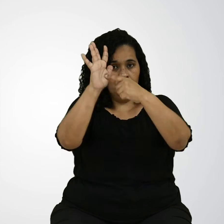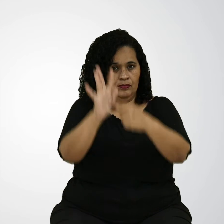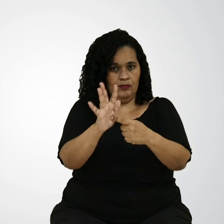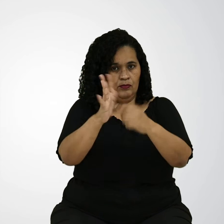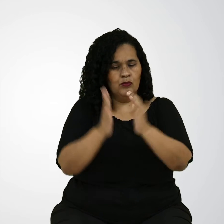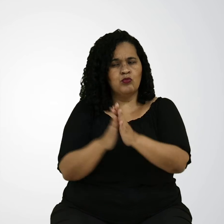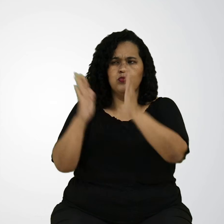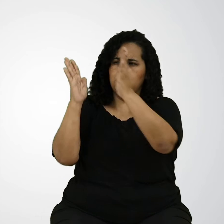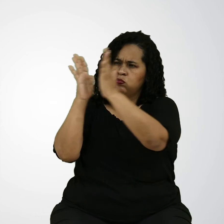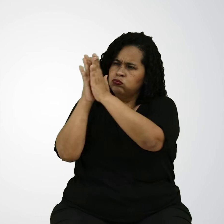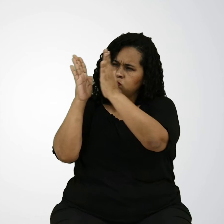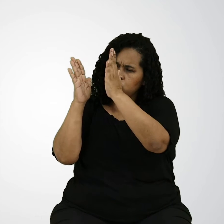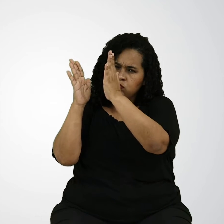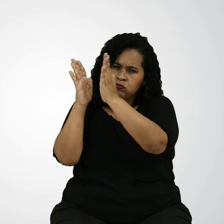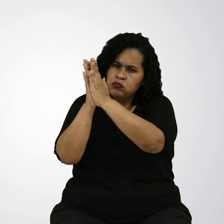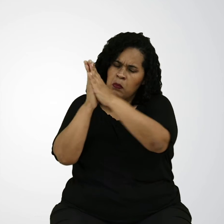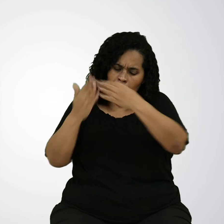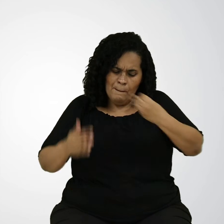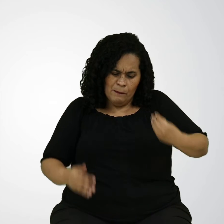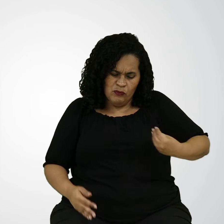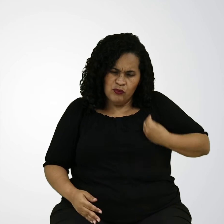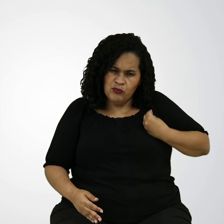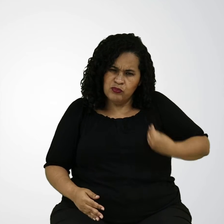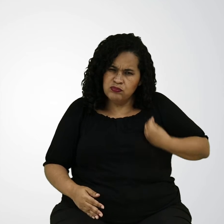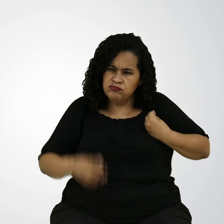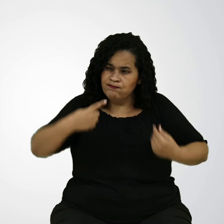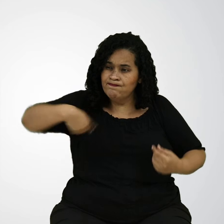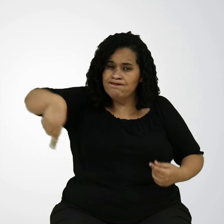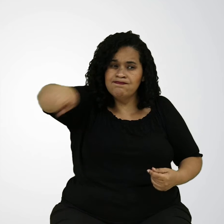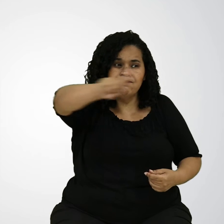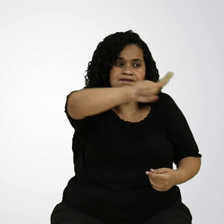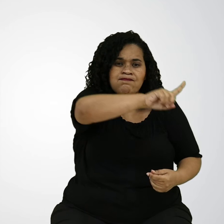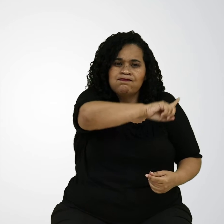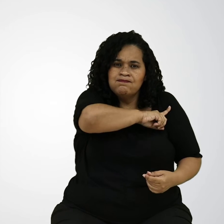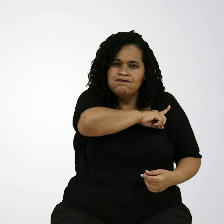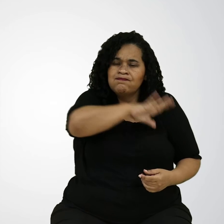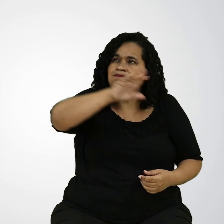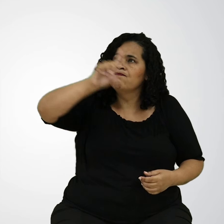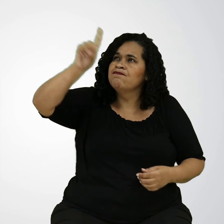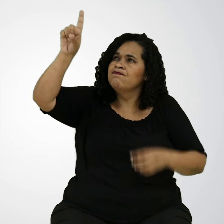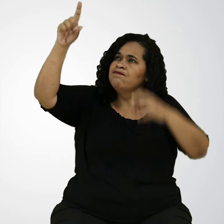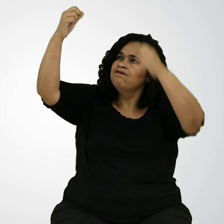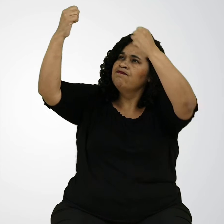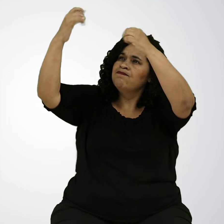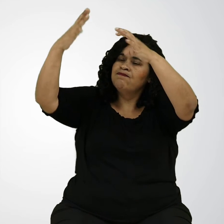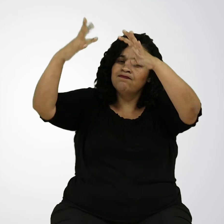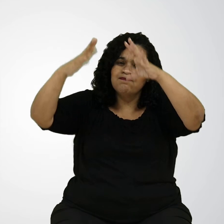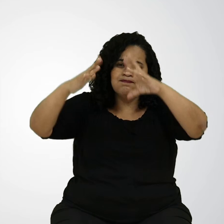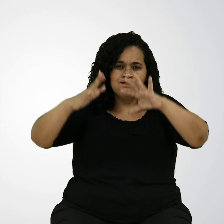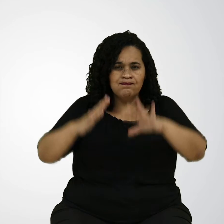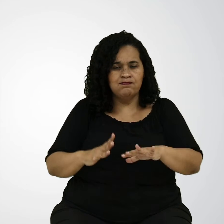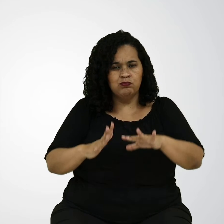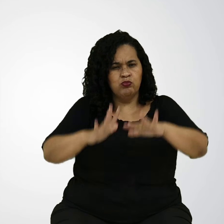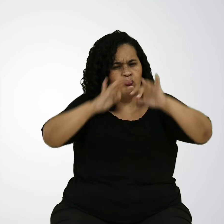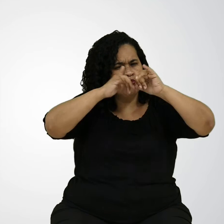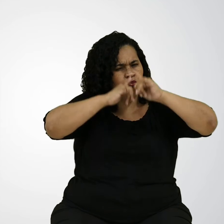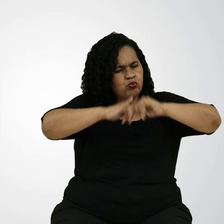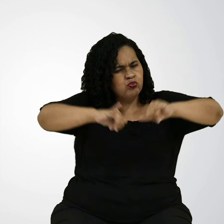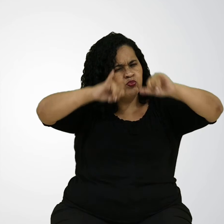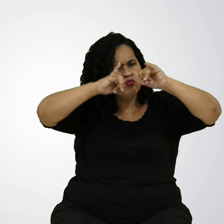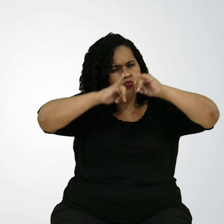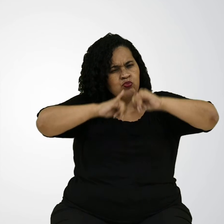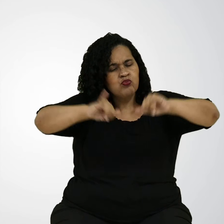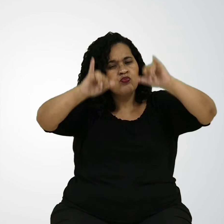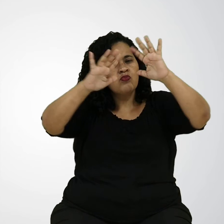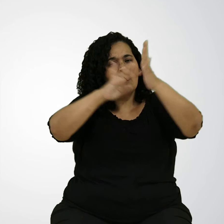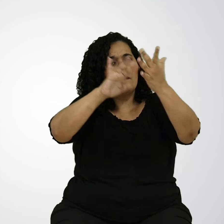por nós, para que Deus nos abra uma porta para a palavra, a fim de anunciarmos o mistério de Cristo, pelo